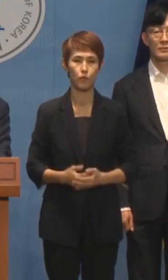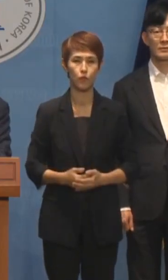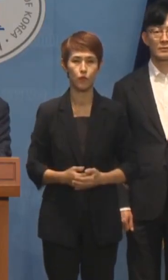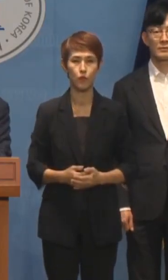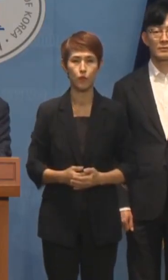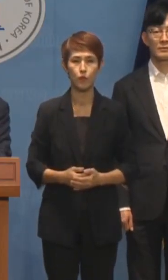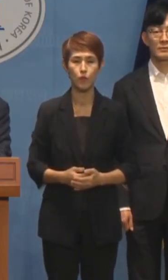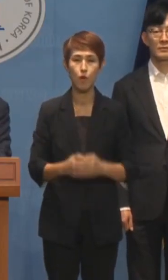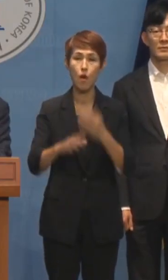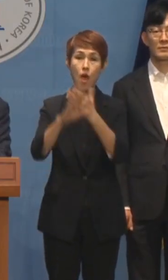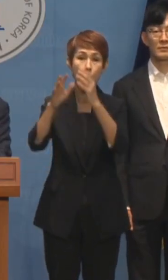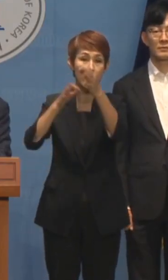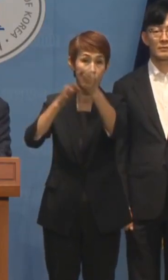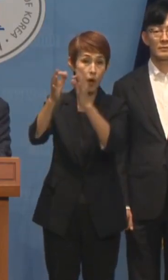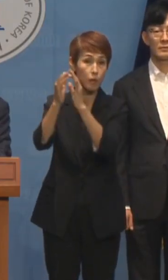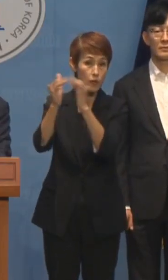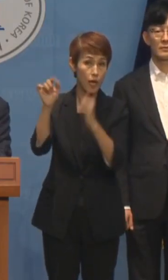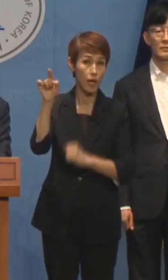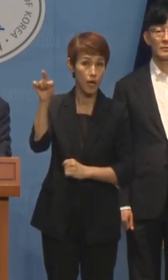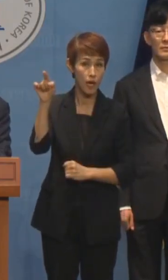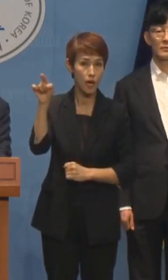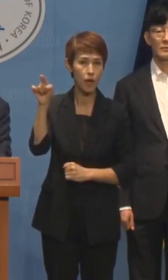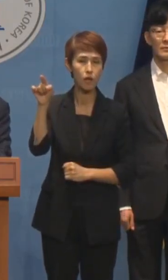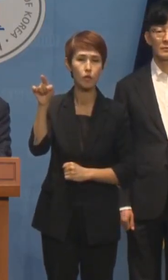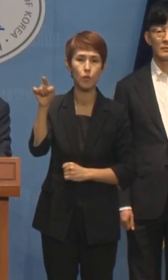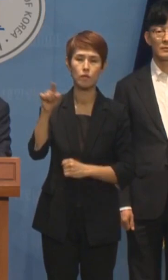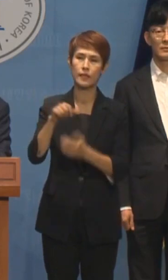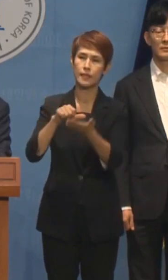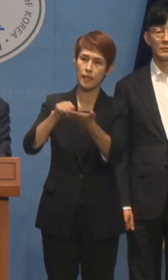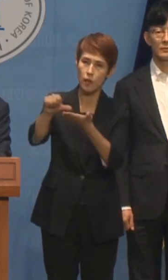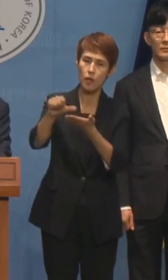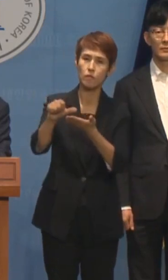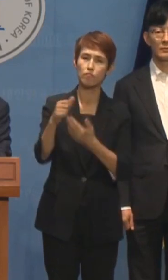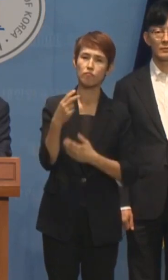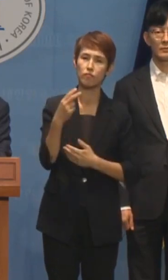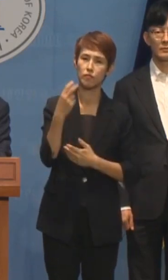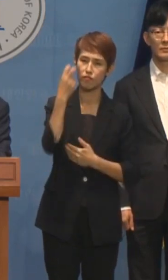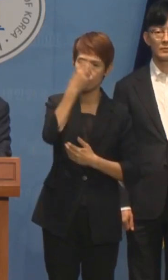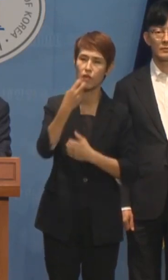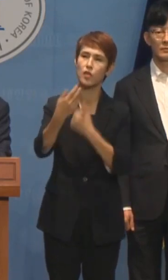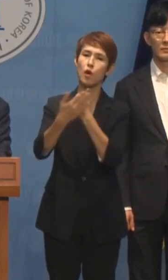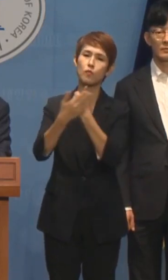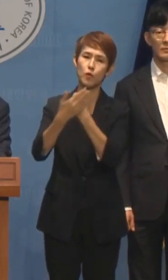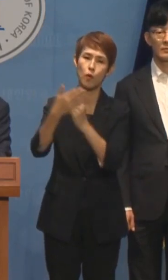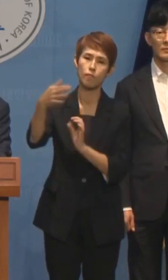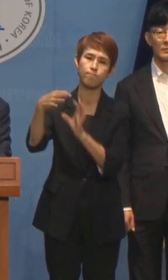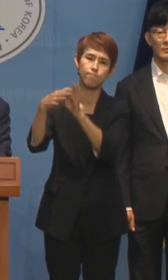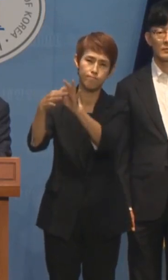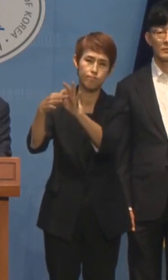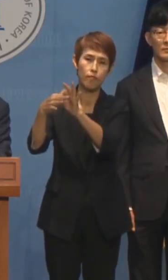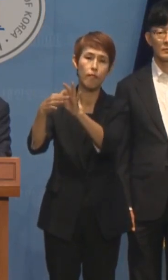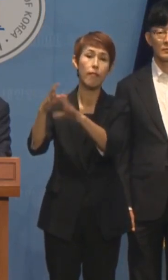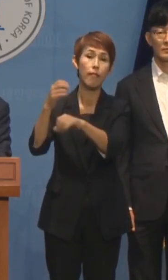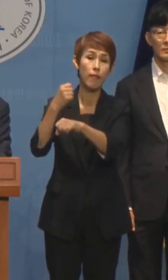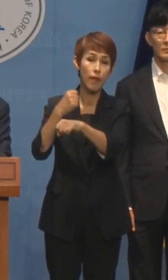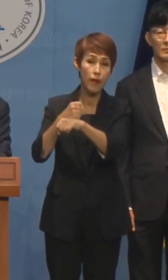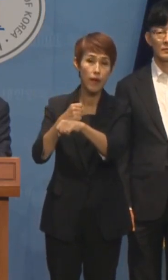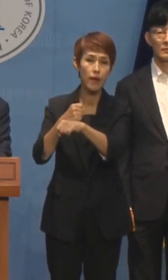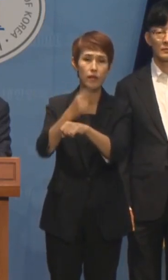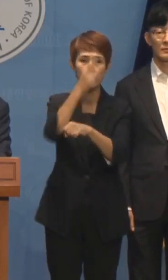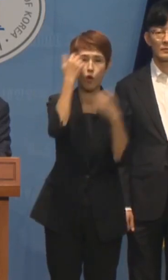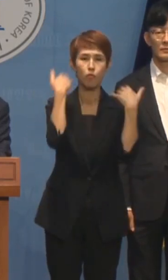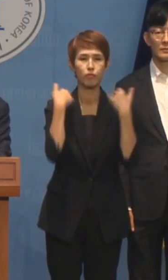텔레그램 등 해외 사업자와도 삭제와 수사 협조가 긴밀하게 진행할 것을